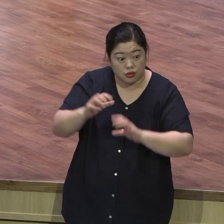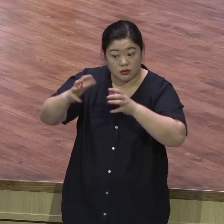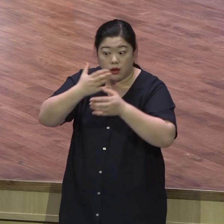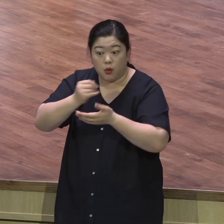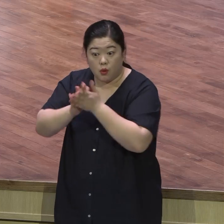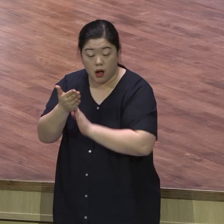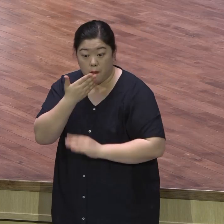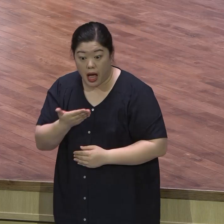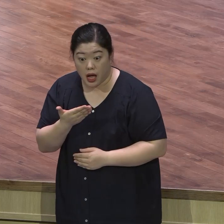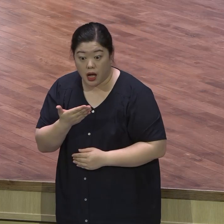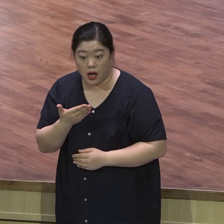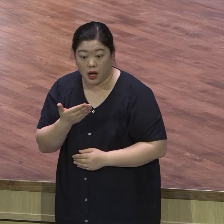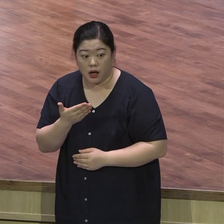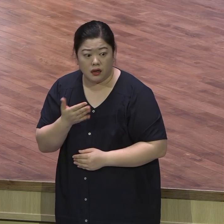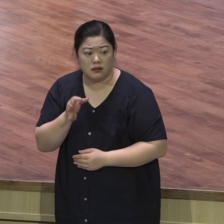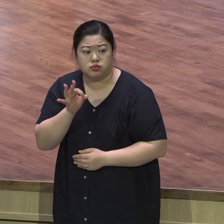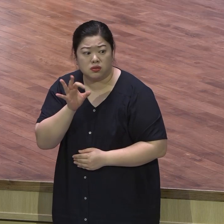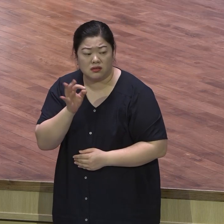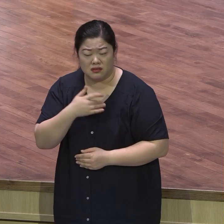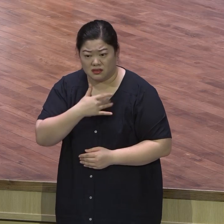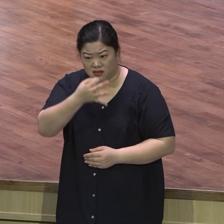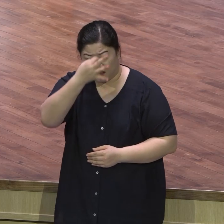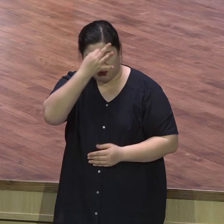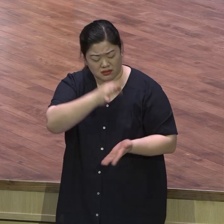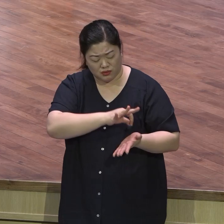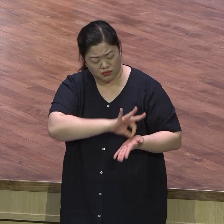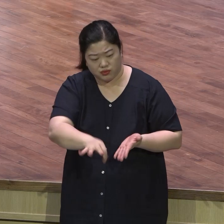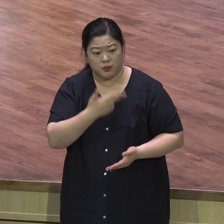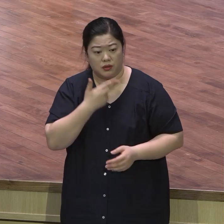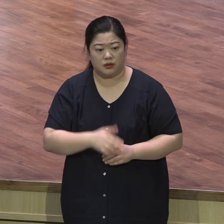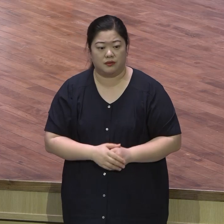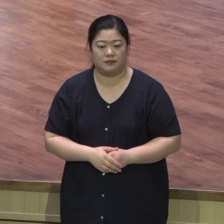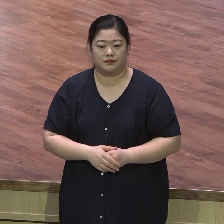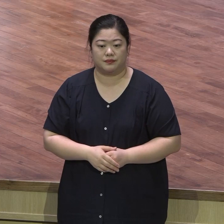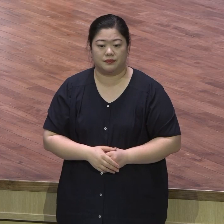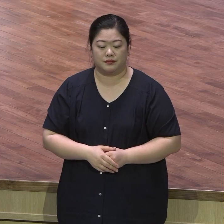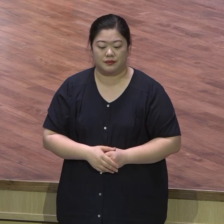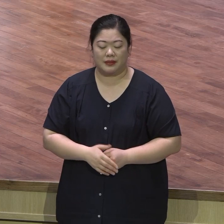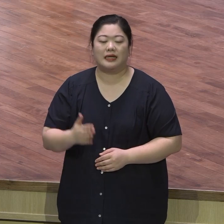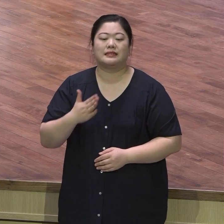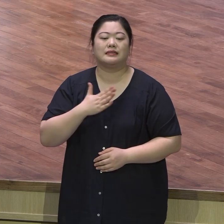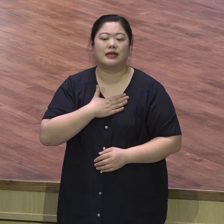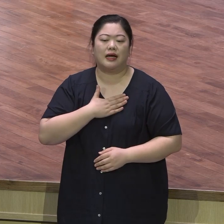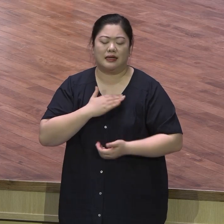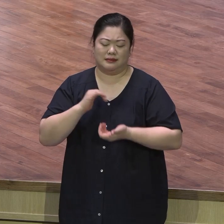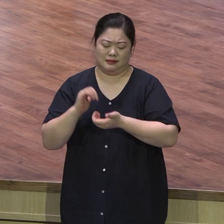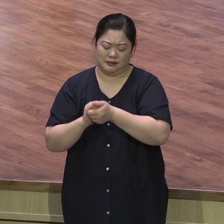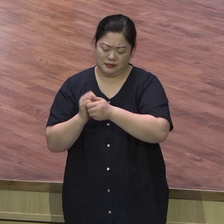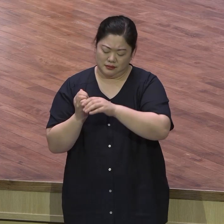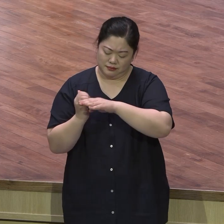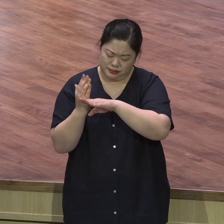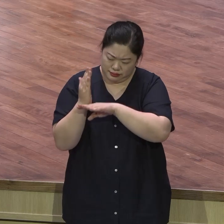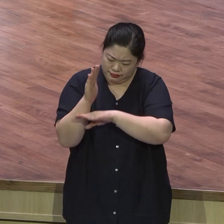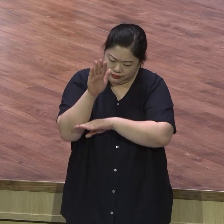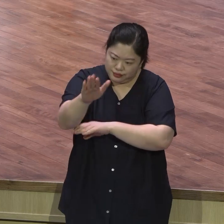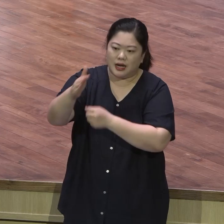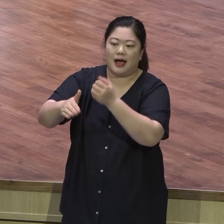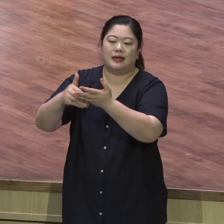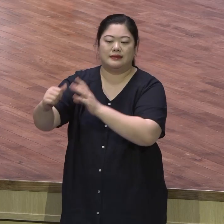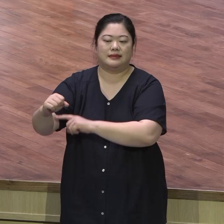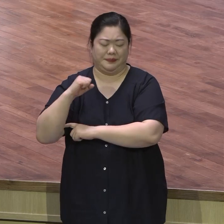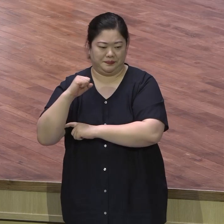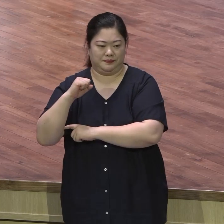무슨 내 수준의 세계범합니까 어떻게 해요 나를 넘어서는 하나님의 능력